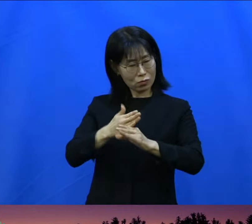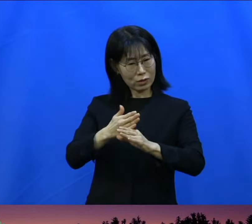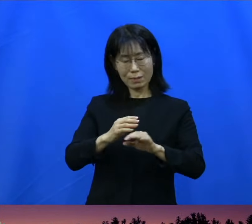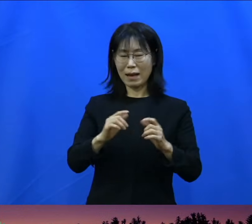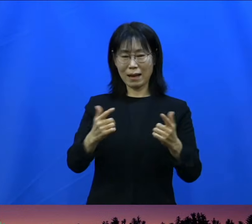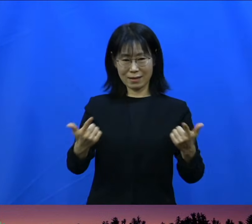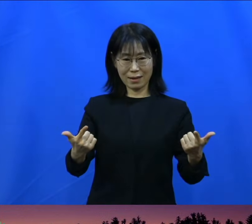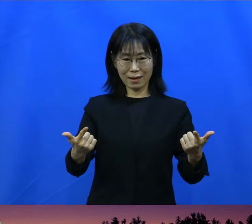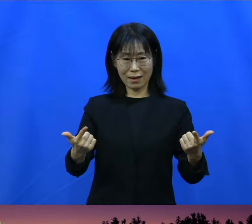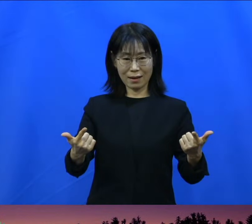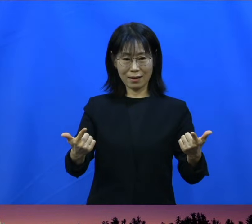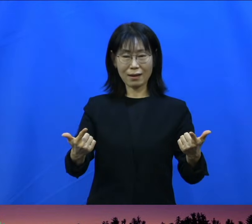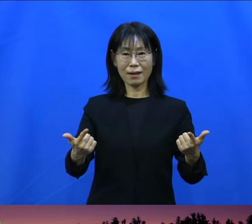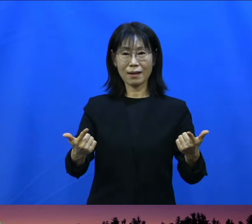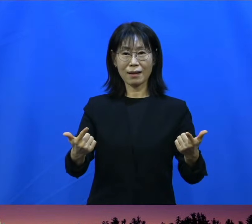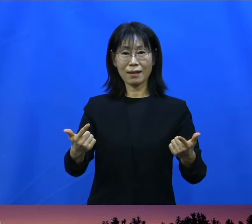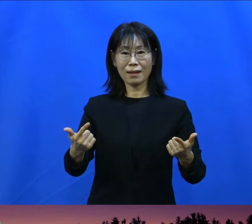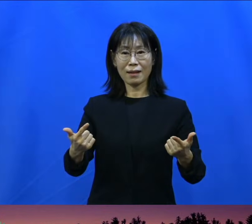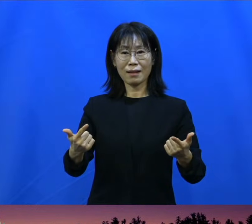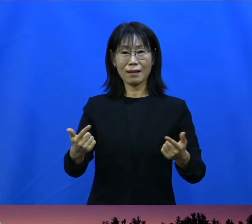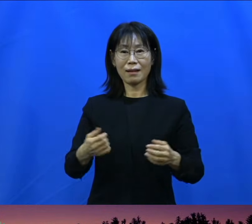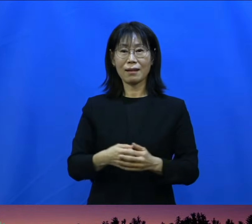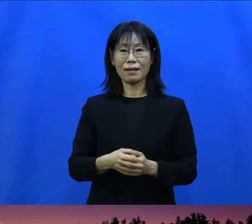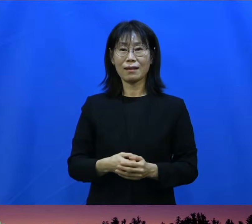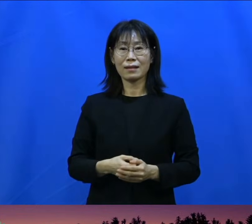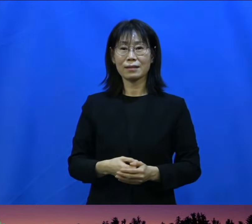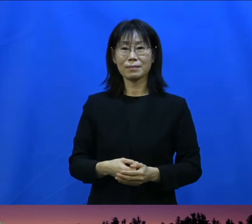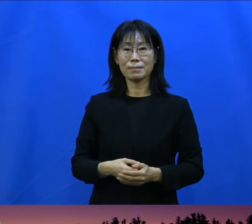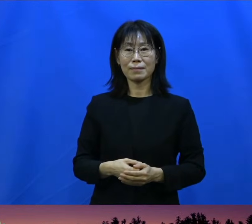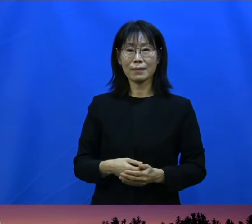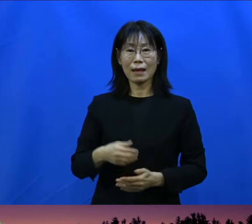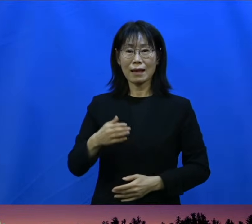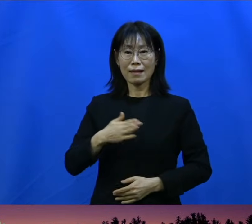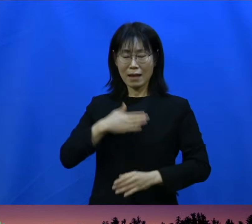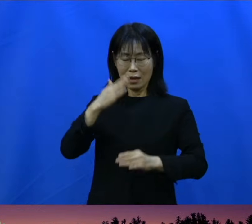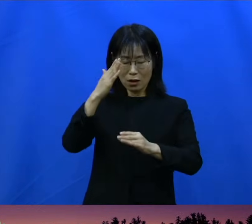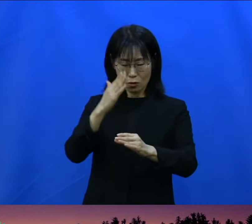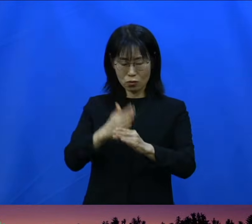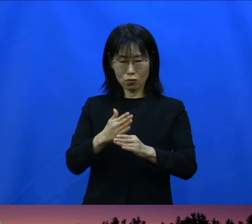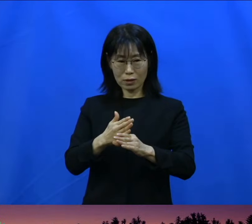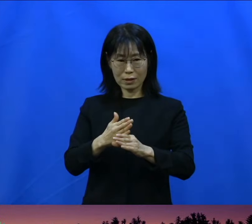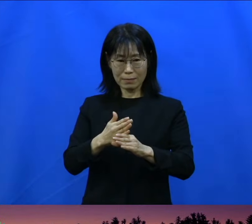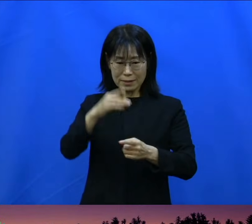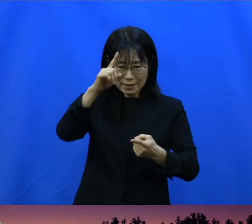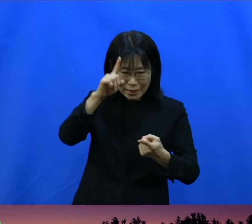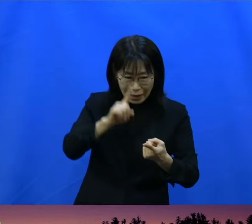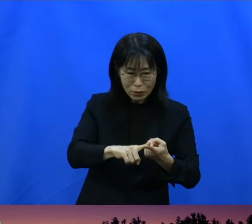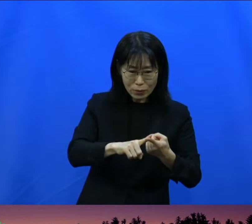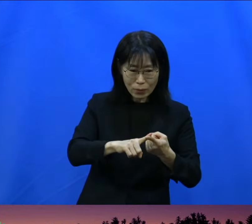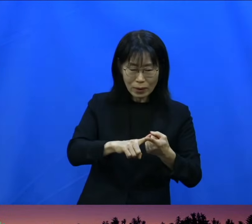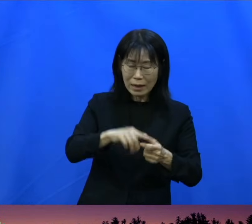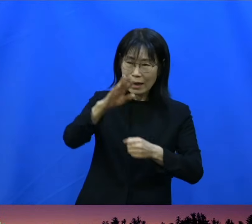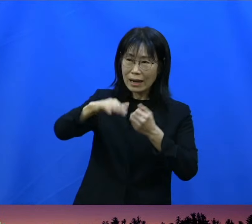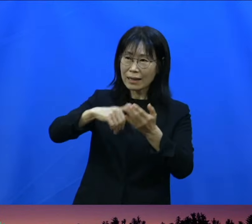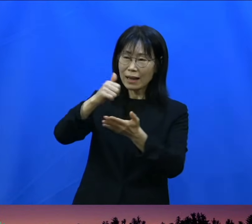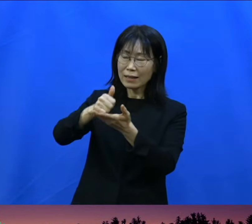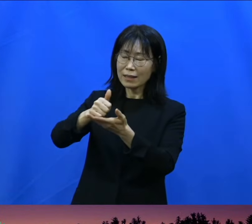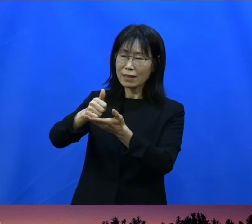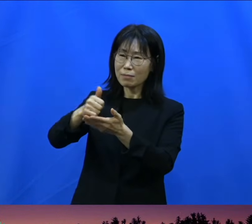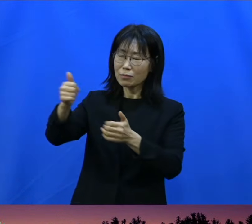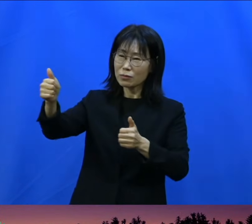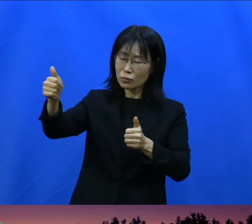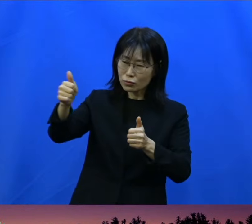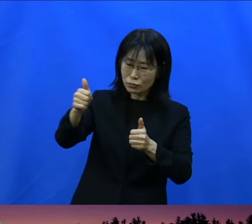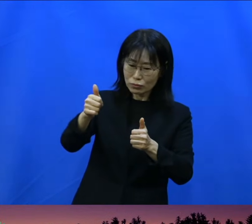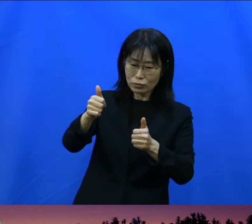내 자존심 그대로 놔두고 하나님을 끌어와서 자기 방식으로 하면 그 하나님이라는